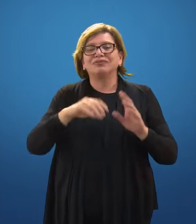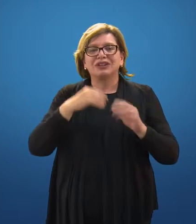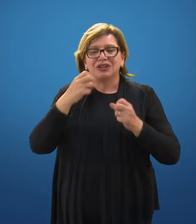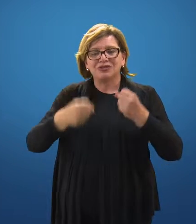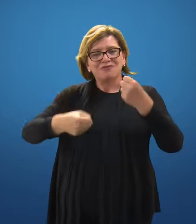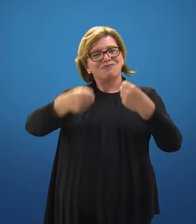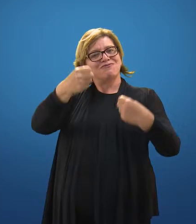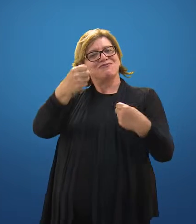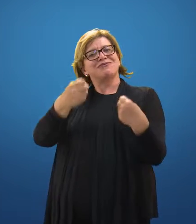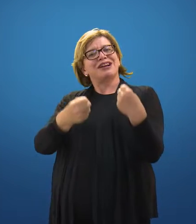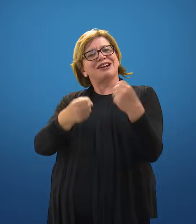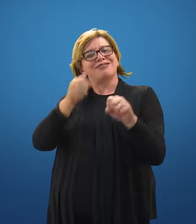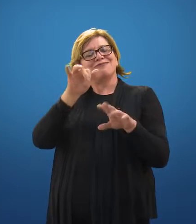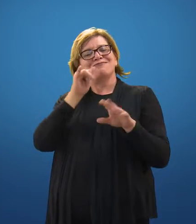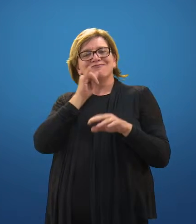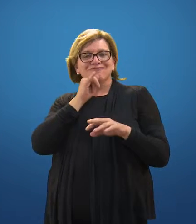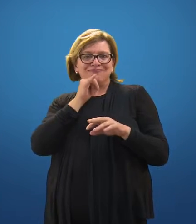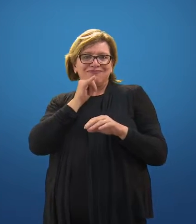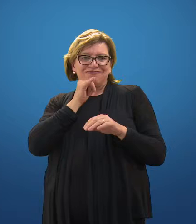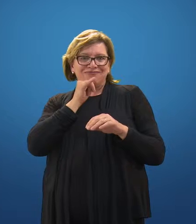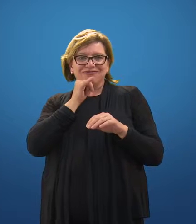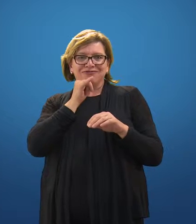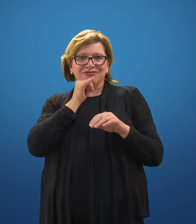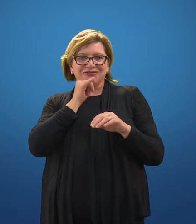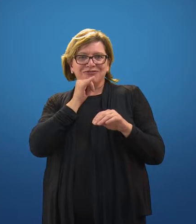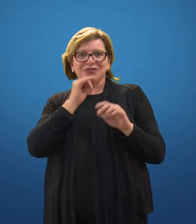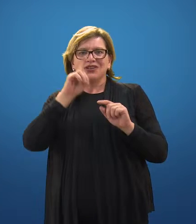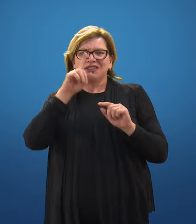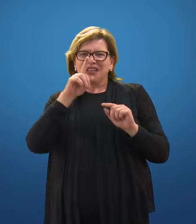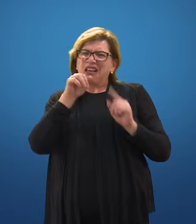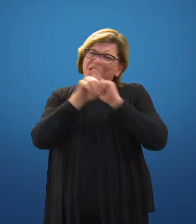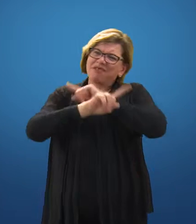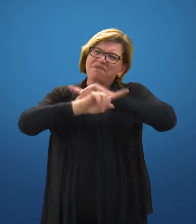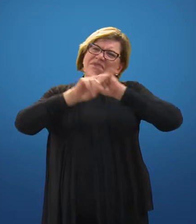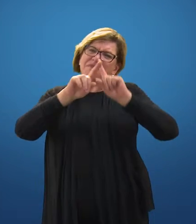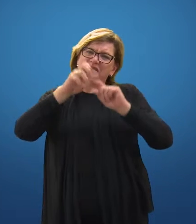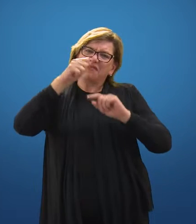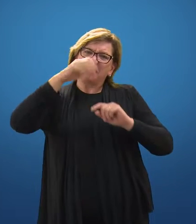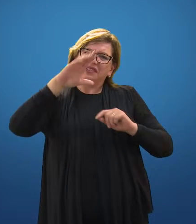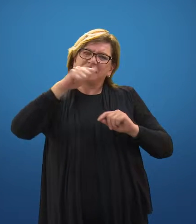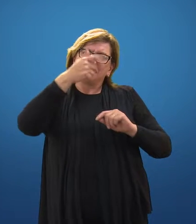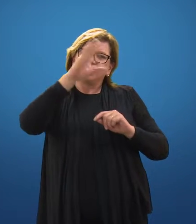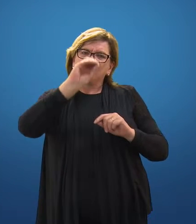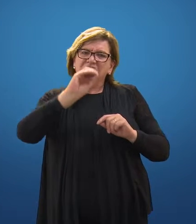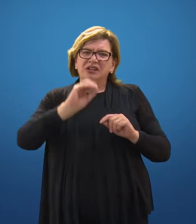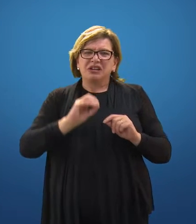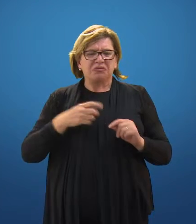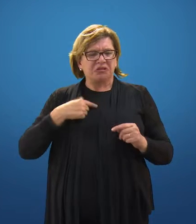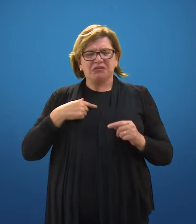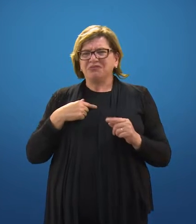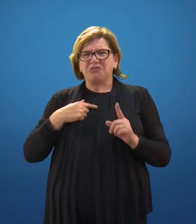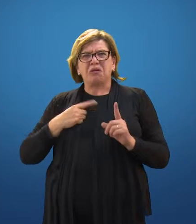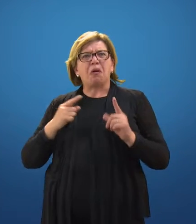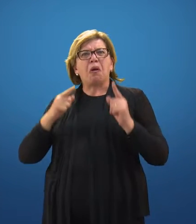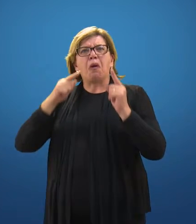Dirigir um carro, por exemplo, não necessariamente é uma ação social, porque você não está